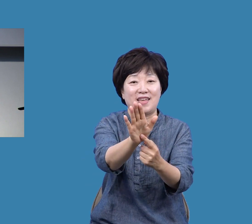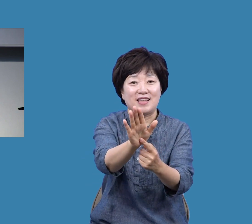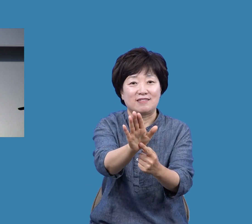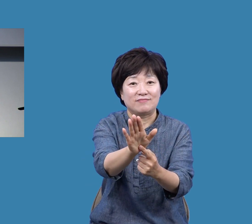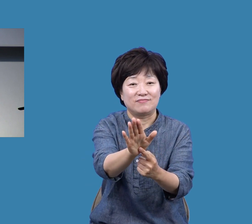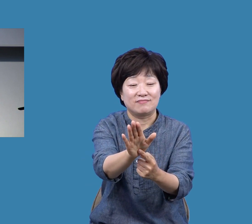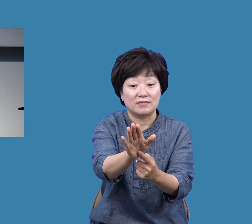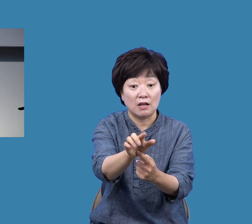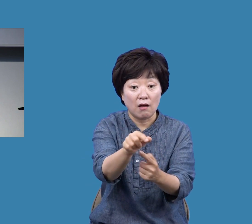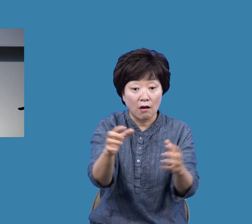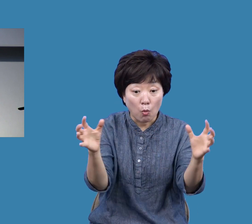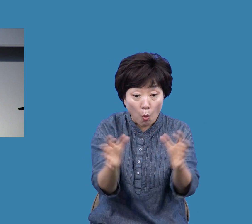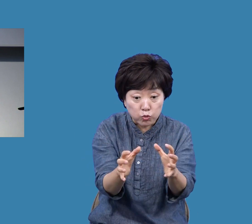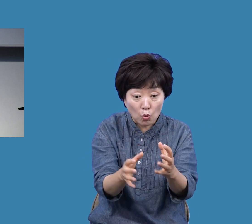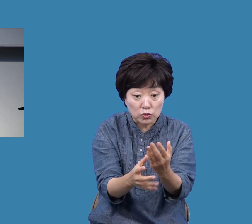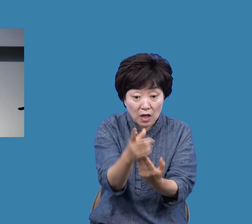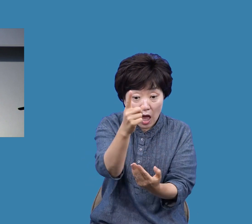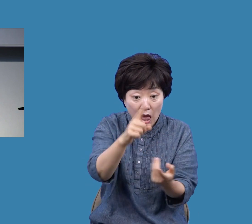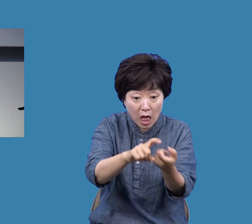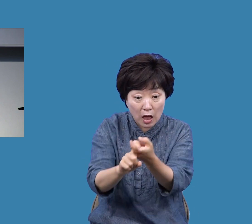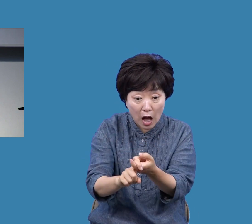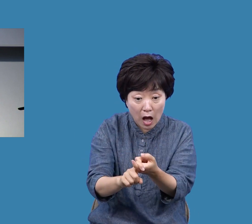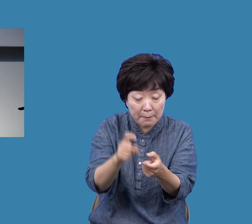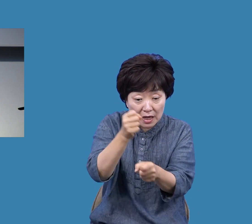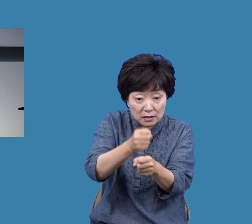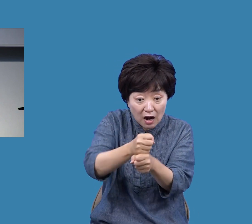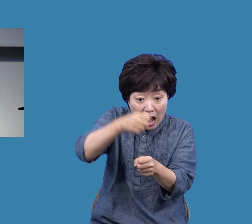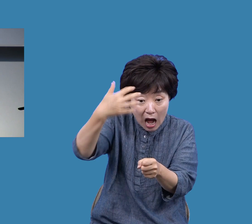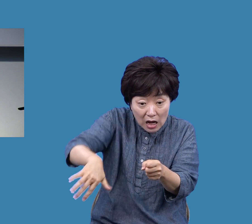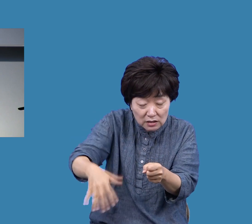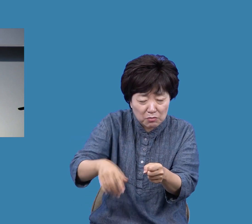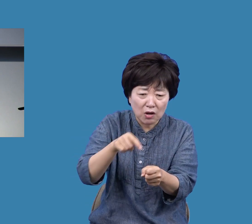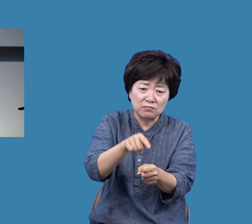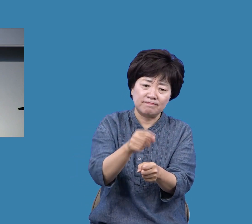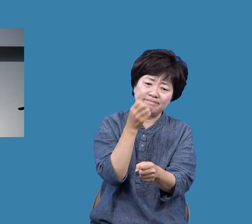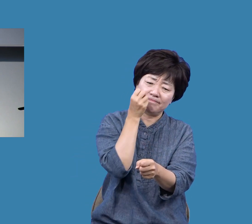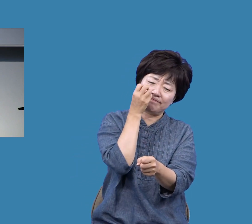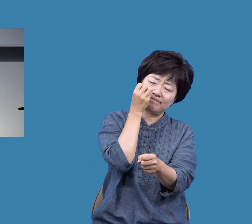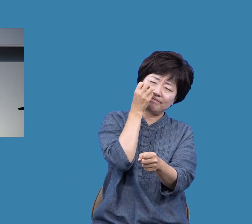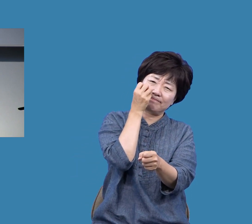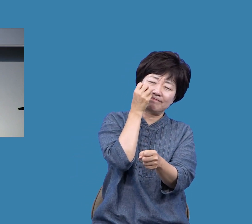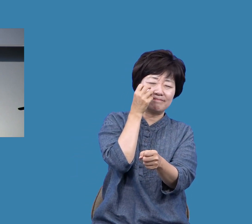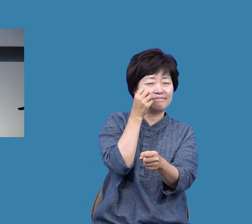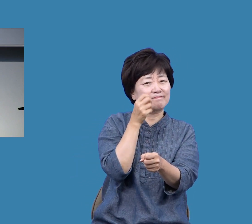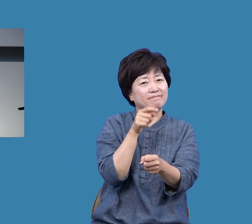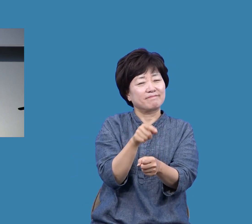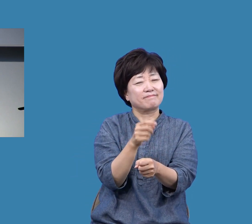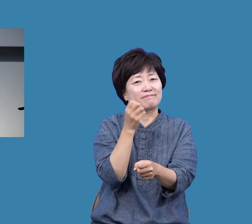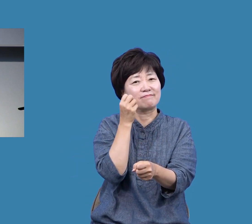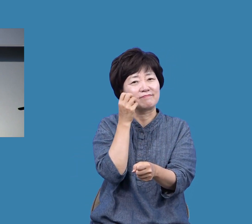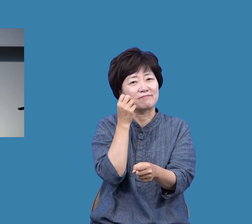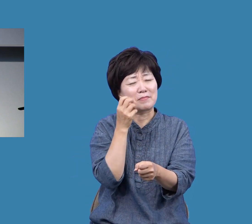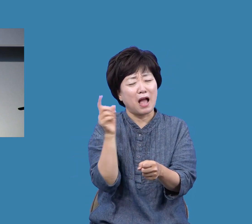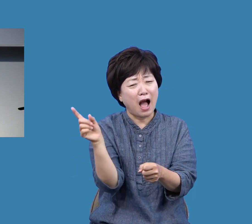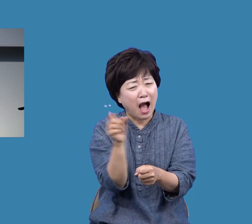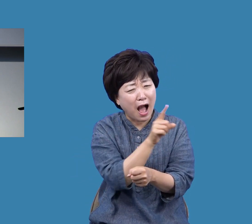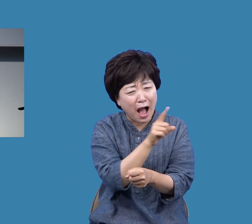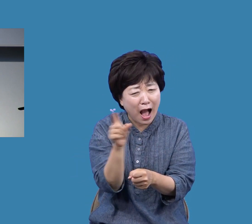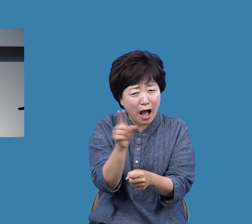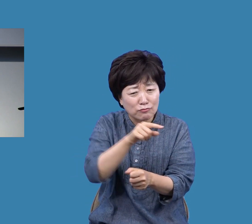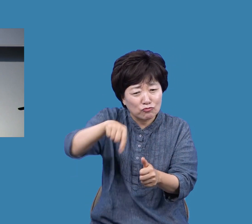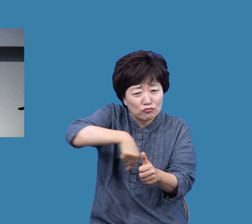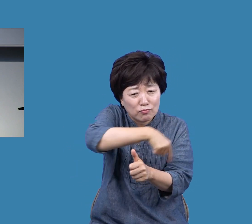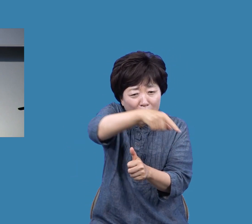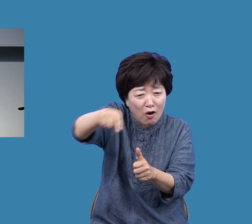아멘이십니까? 동의하세요? 네. 논리적으로 그렇잖아. 하나님의 사랑으로부터 나오는데 어떻게 아무도 그 주변에 안